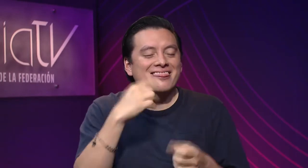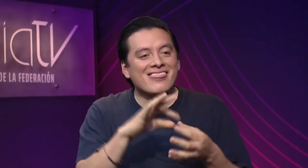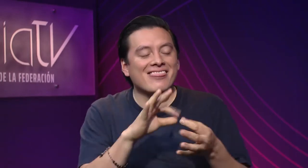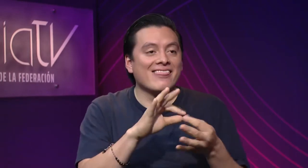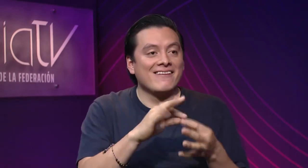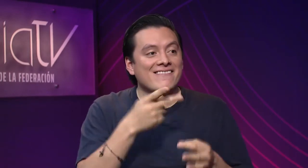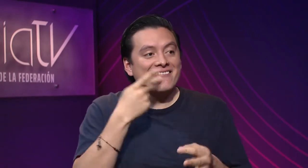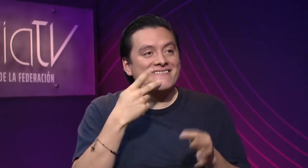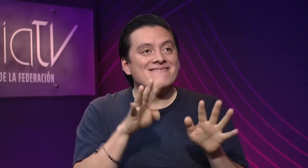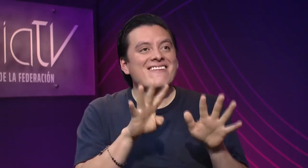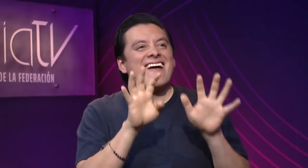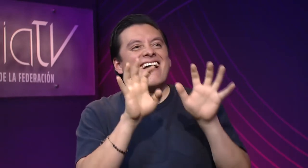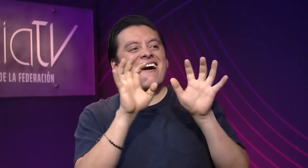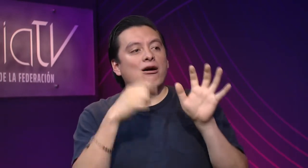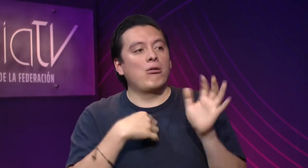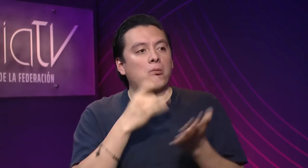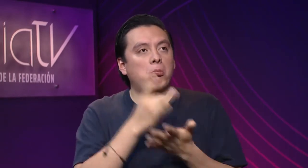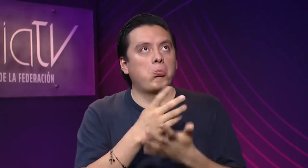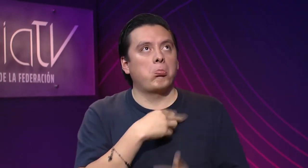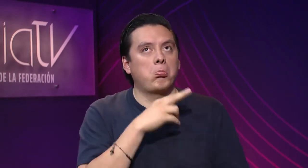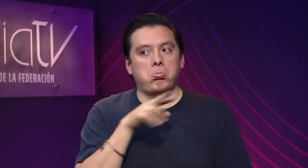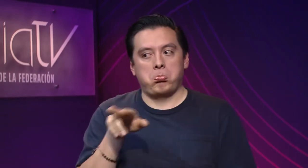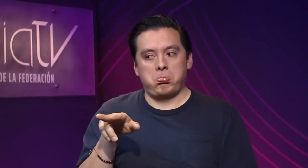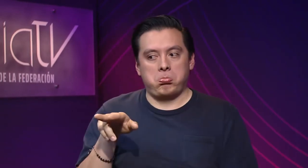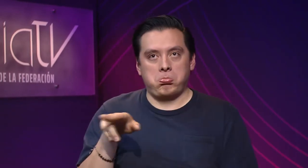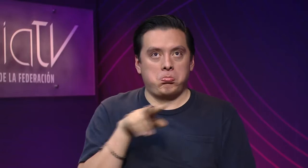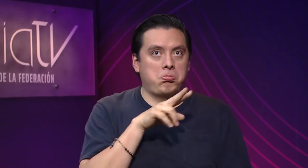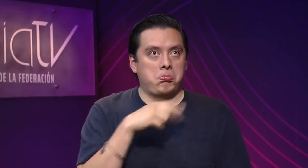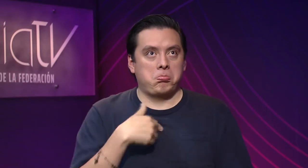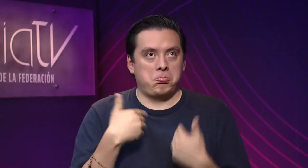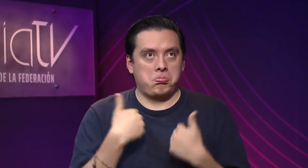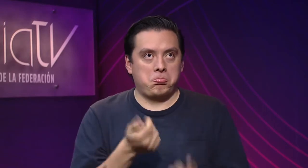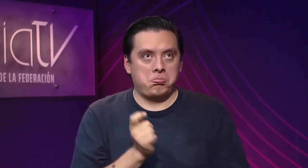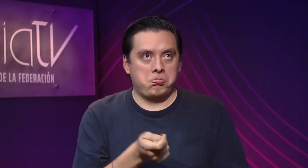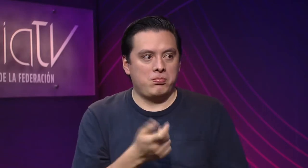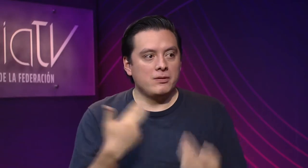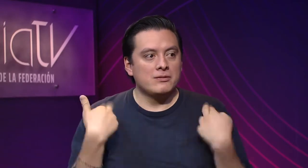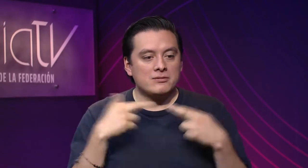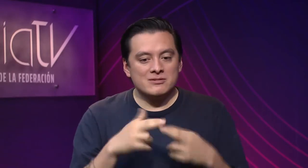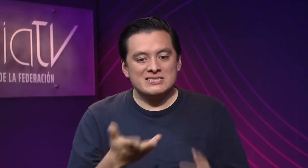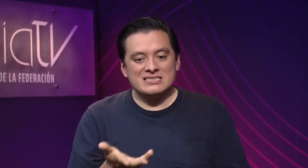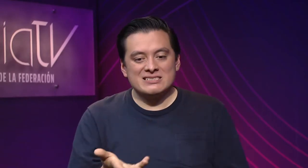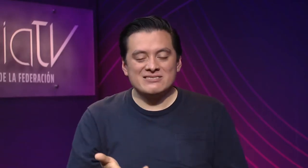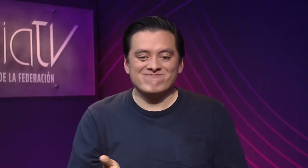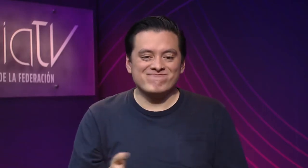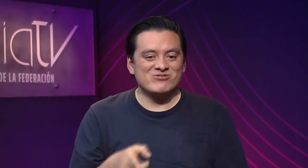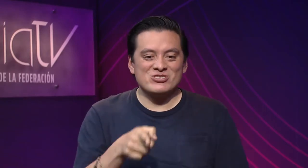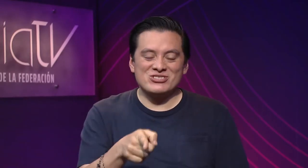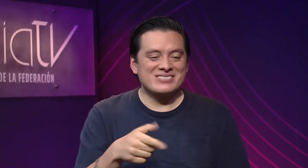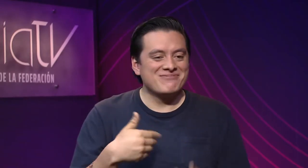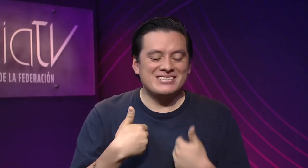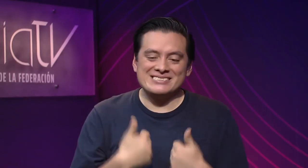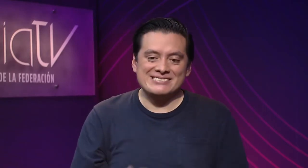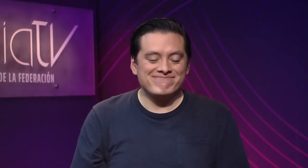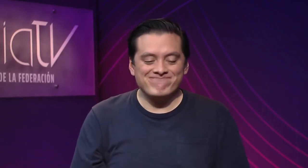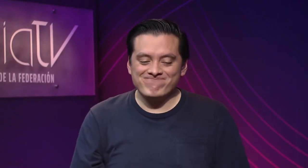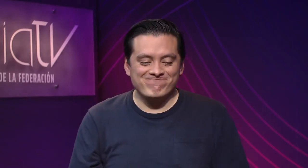solamente ponía atención al maestro. Veía lo que decía, pero por ejemplo, cuando el maestro hacía ciertos chistes o era